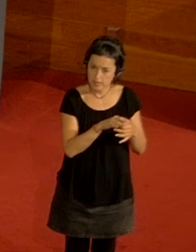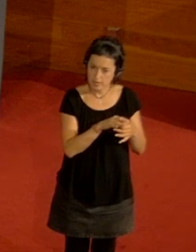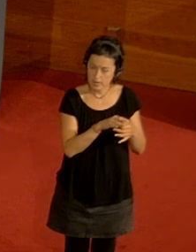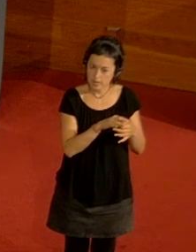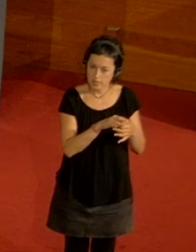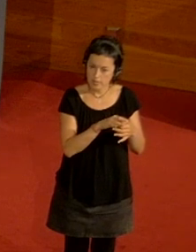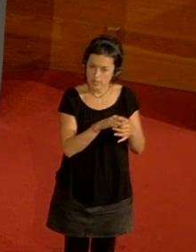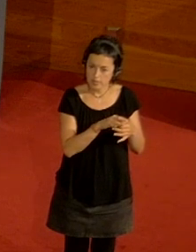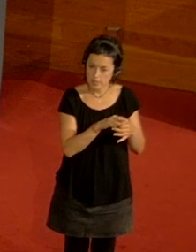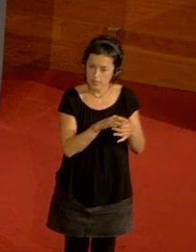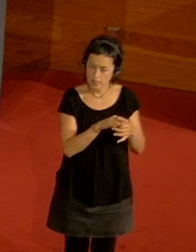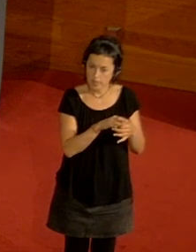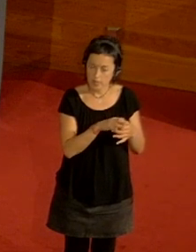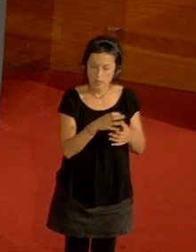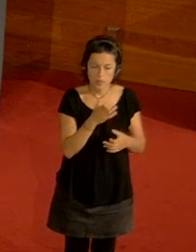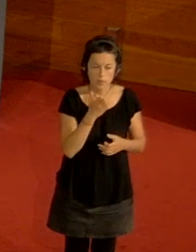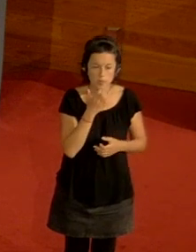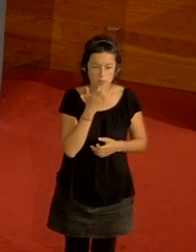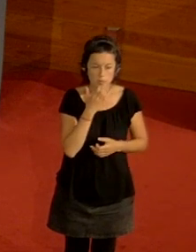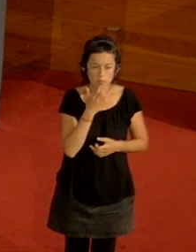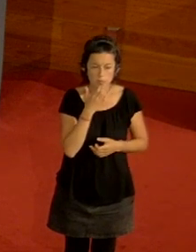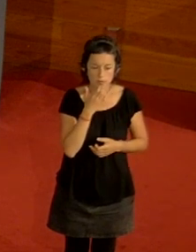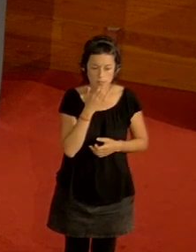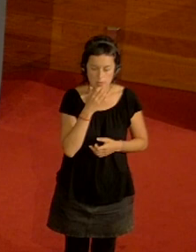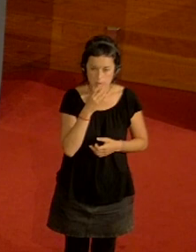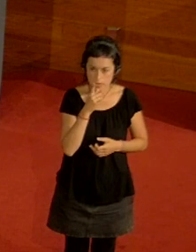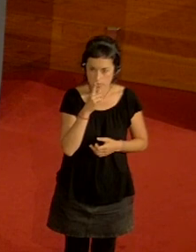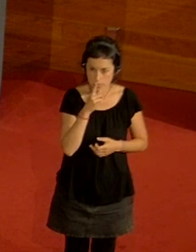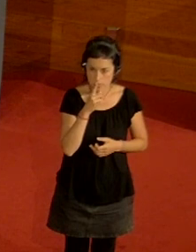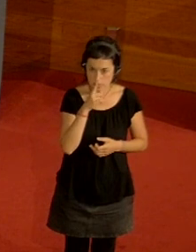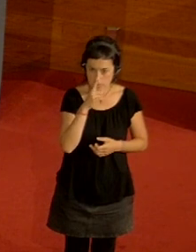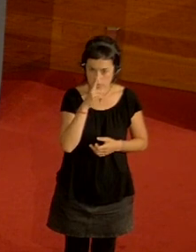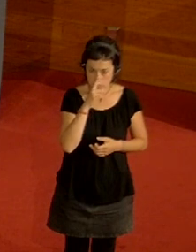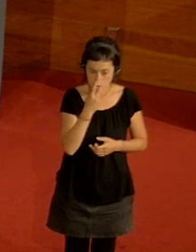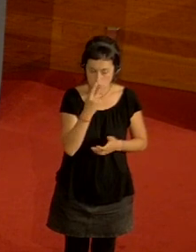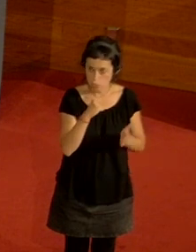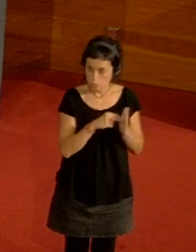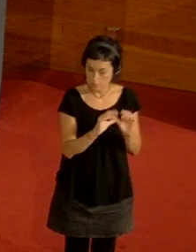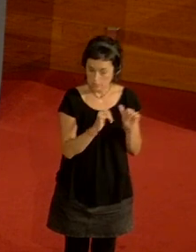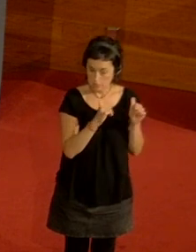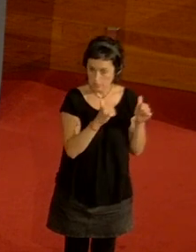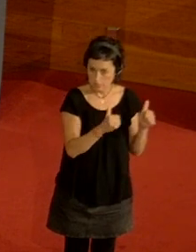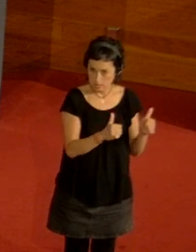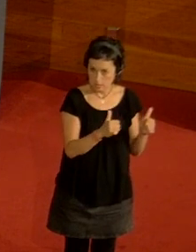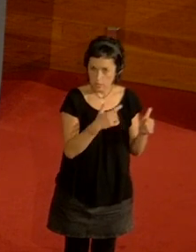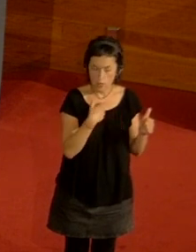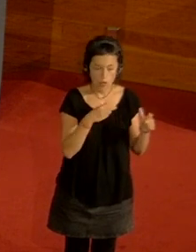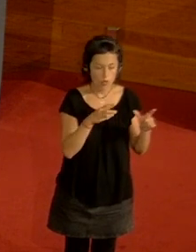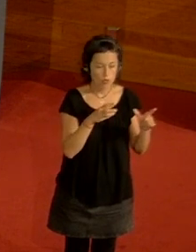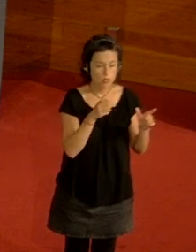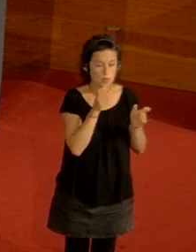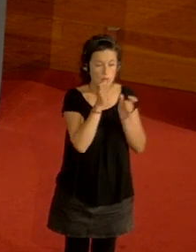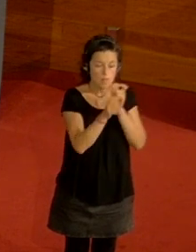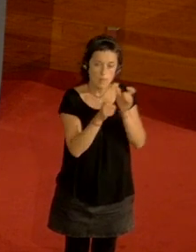cuando encontramos por ejemplo lo que aconteció en el año la primera década del 2000 de que todas las los dominios con palabras que que tuvieran